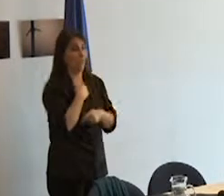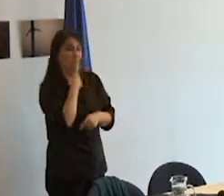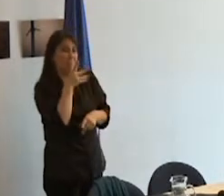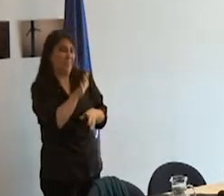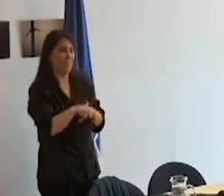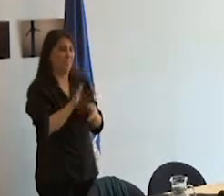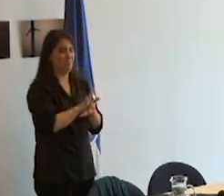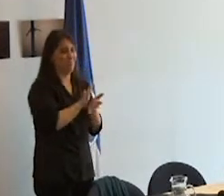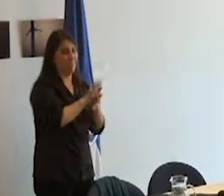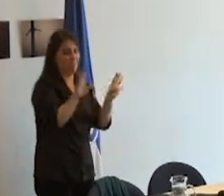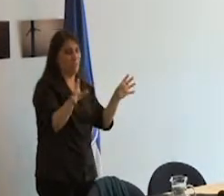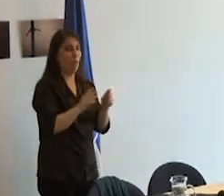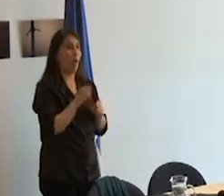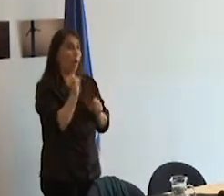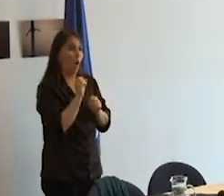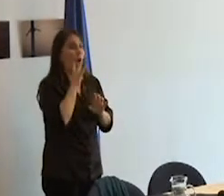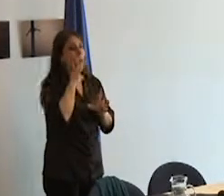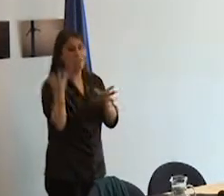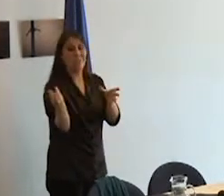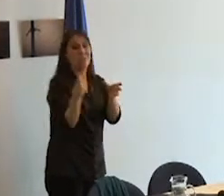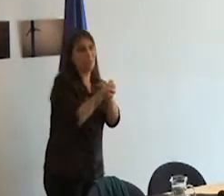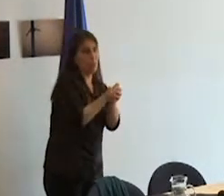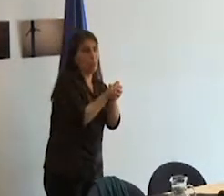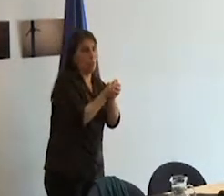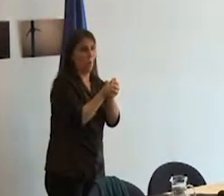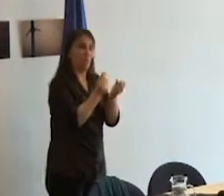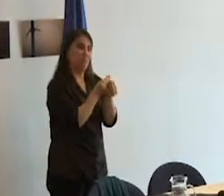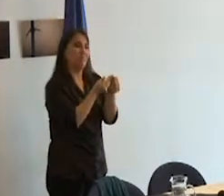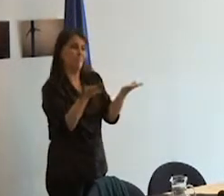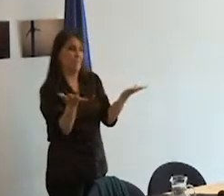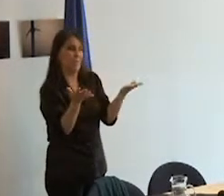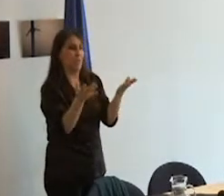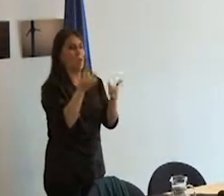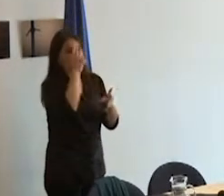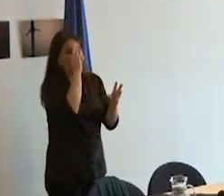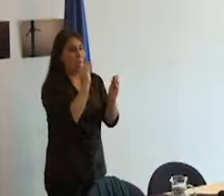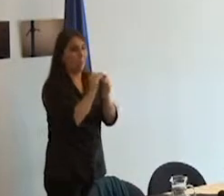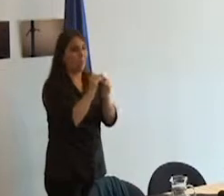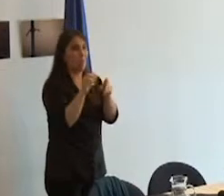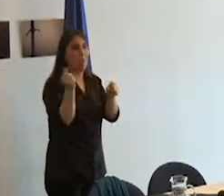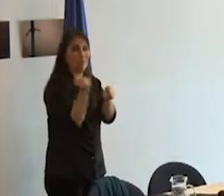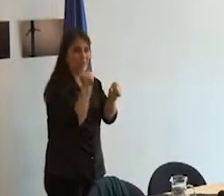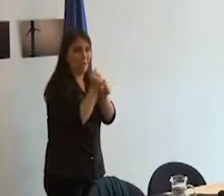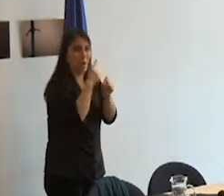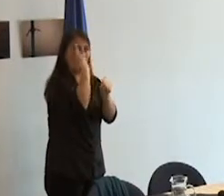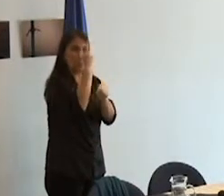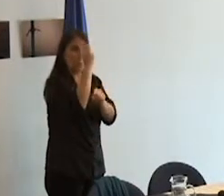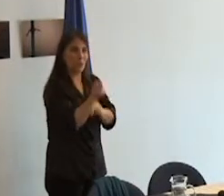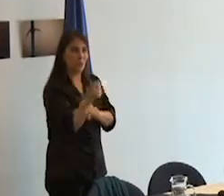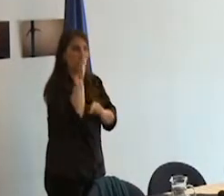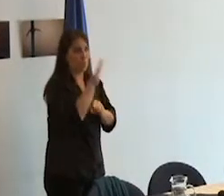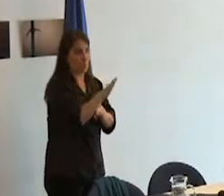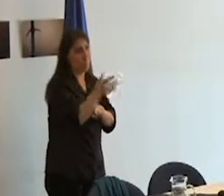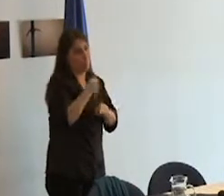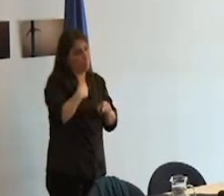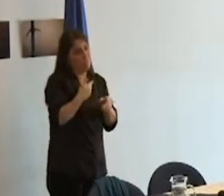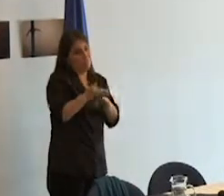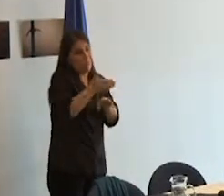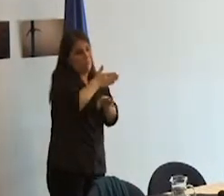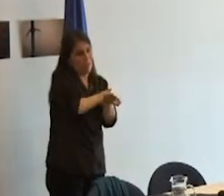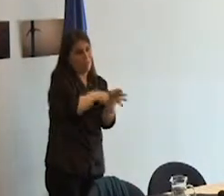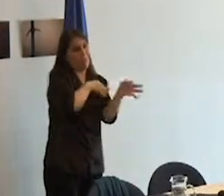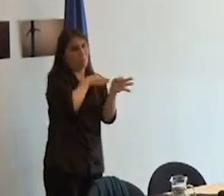se integra y se incluye a través de políticas y prácticas específicas como las que se han explicado con